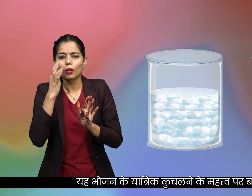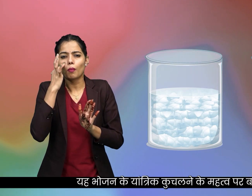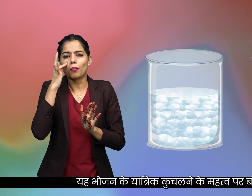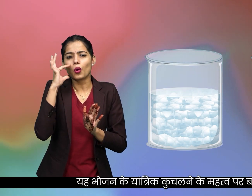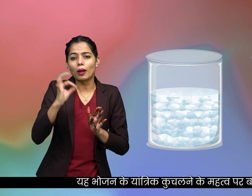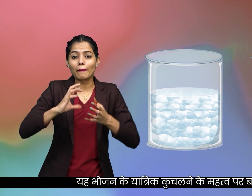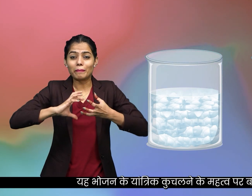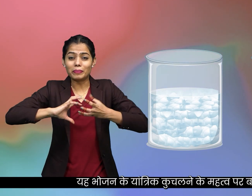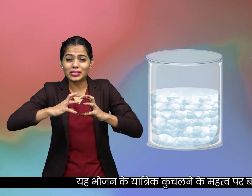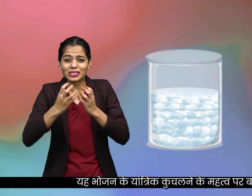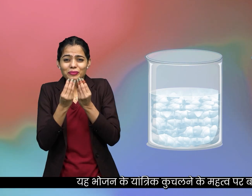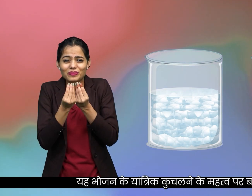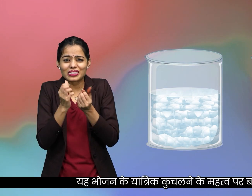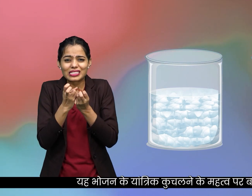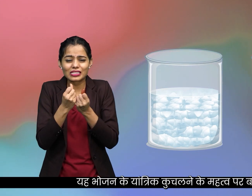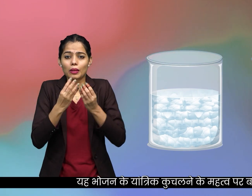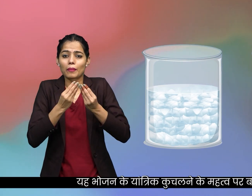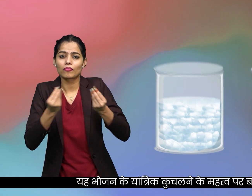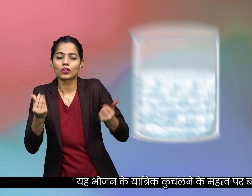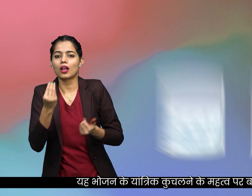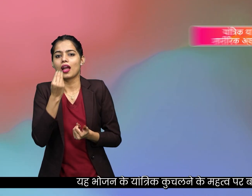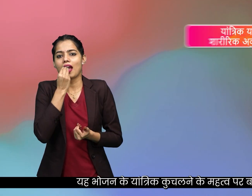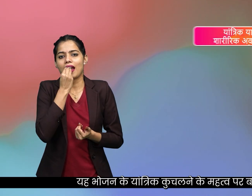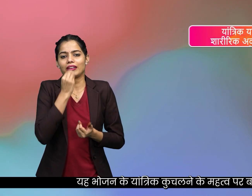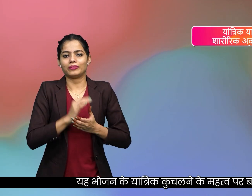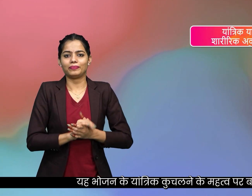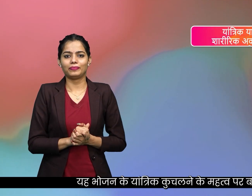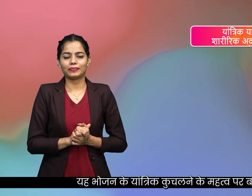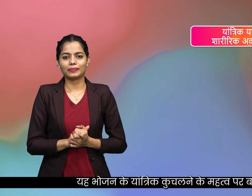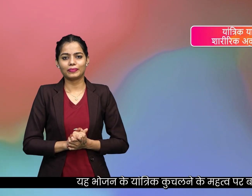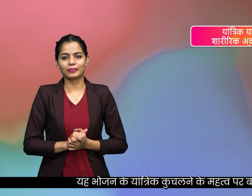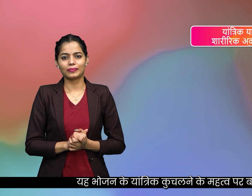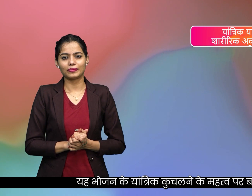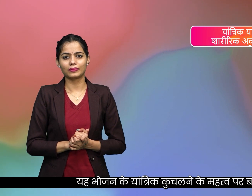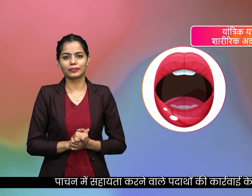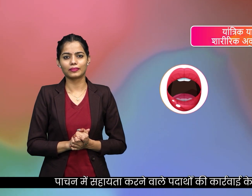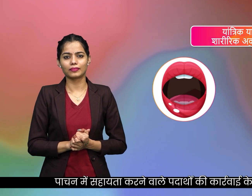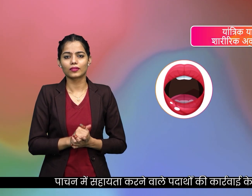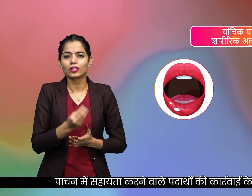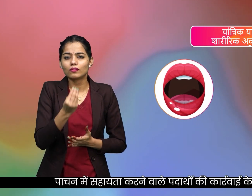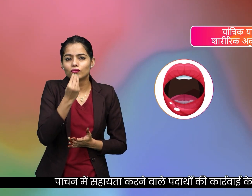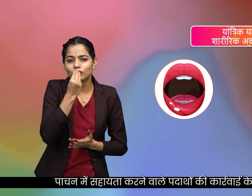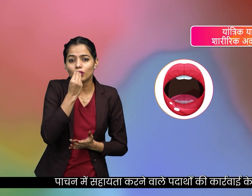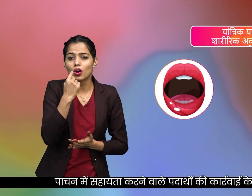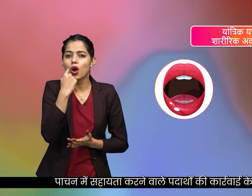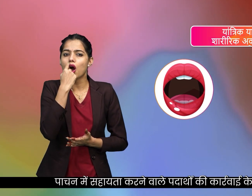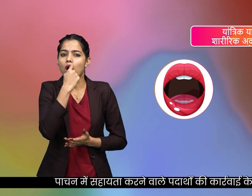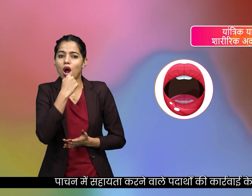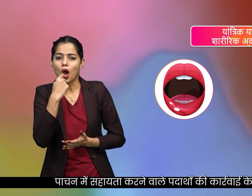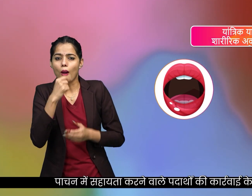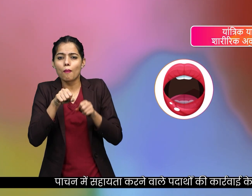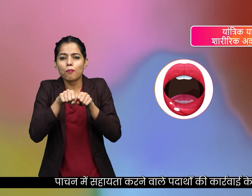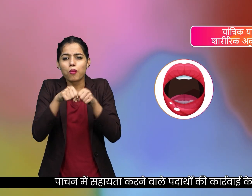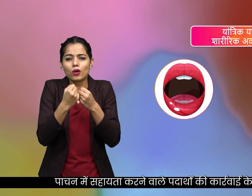यह भोजन के यांत्रिक कुचलने के महत्व पर बल देता है। पाचन में सहायता